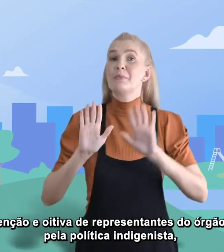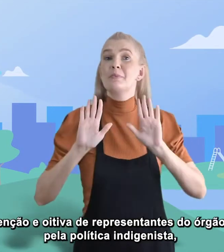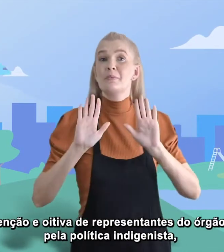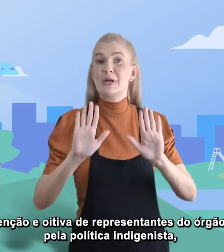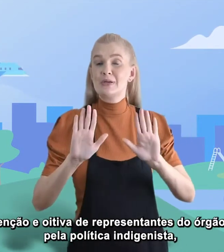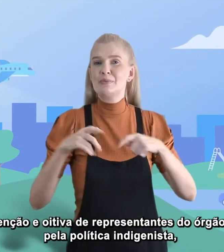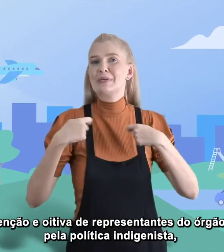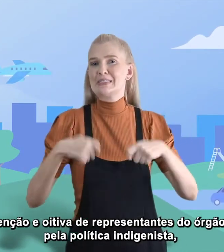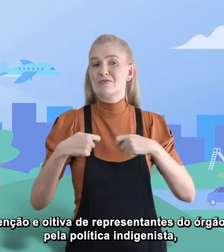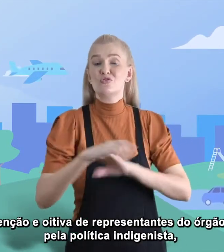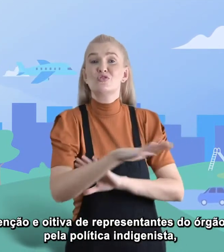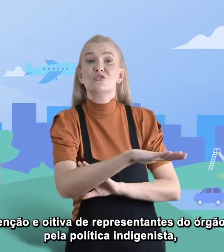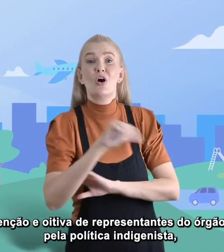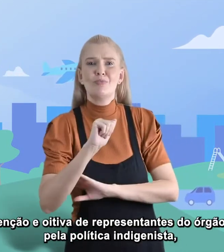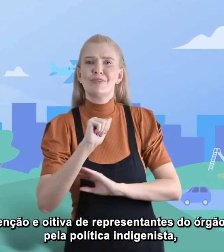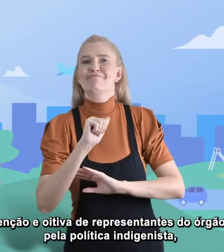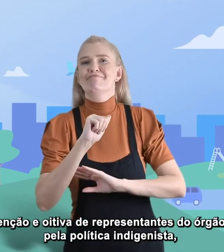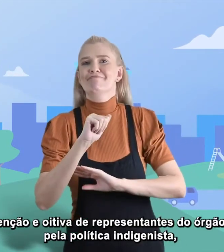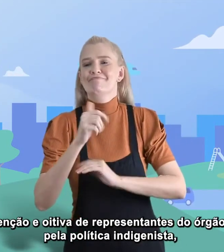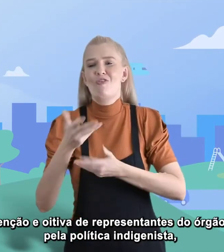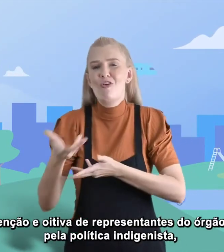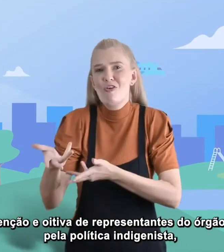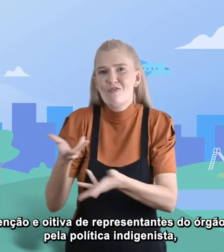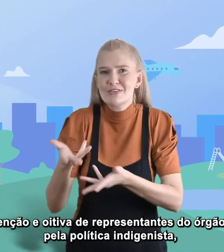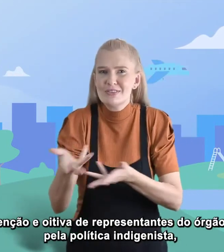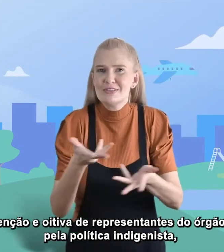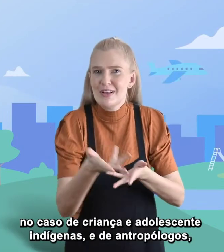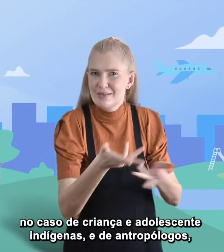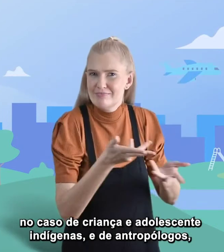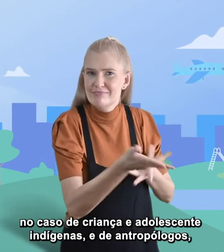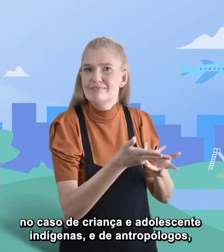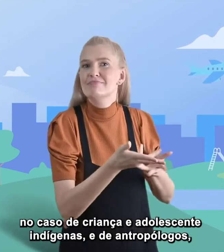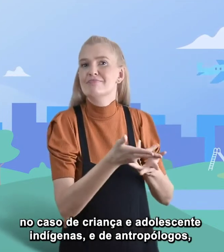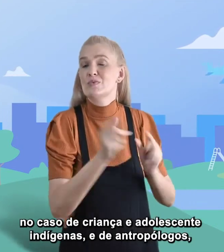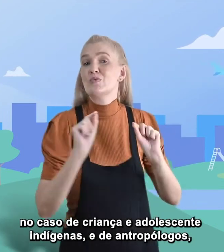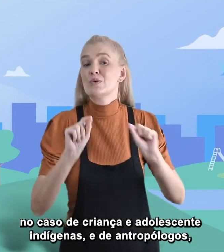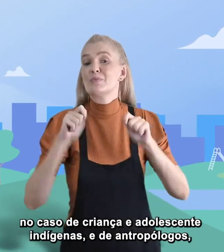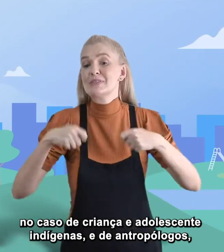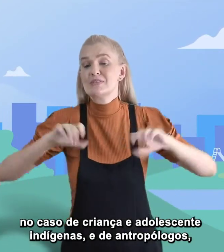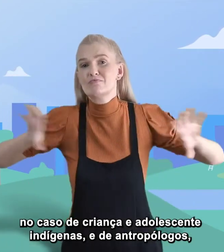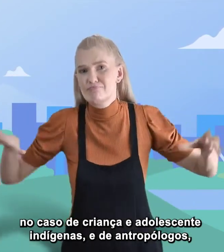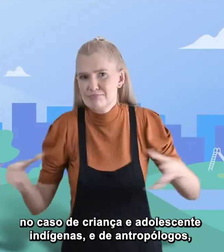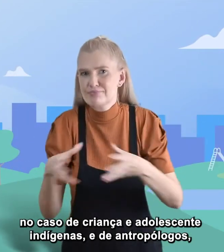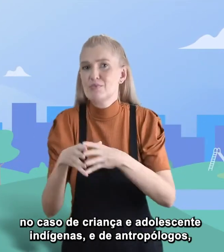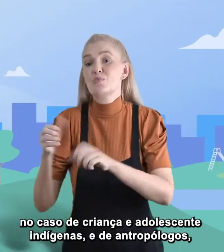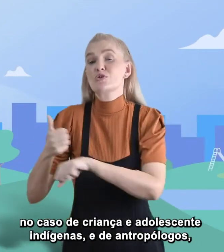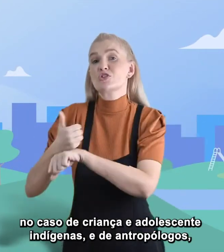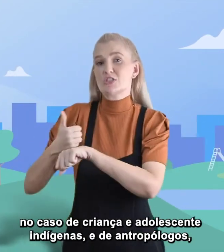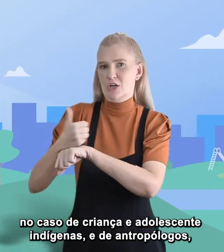federal pela política indigenista, no caso de criança e adolescente